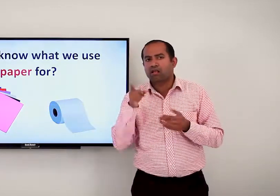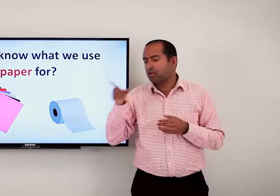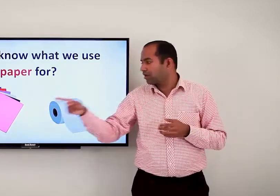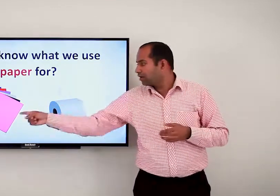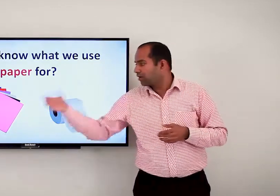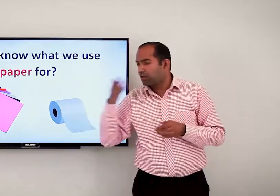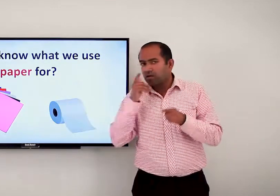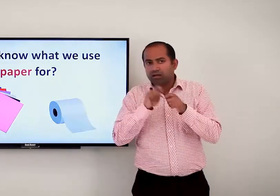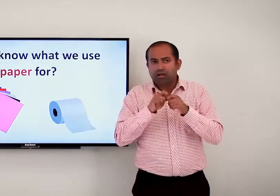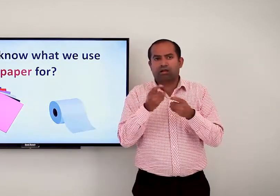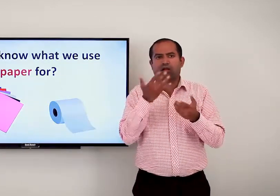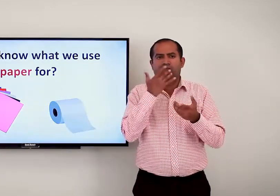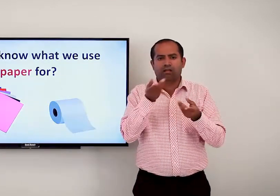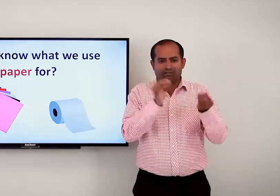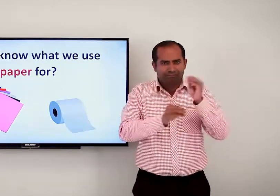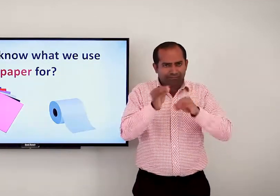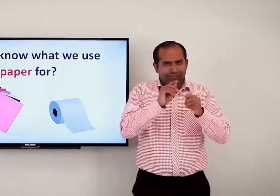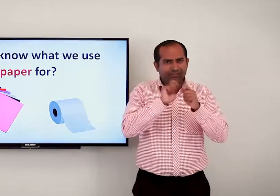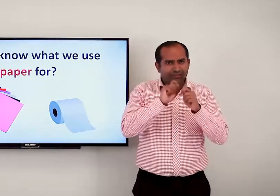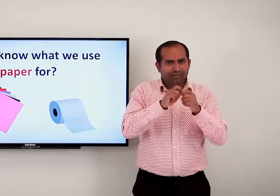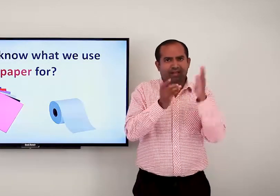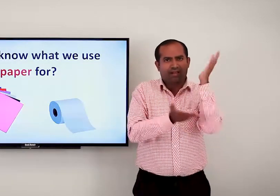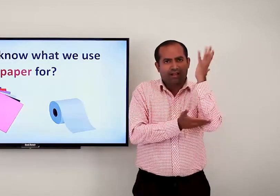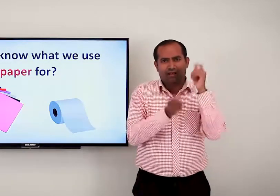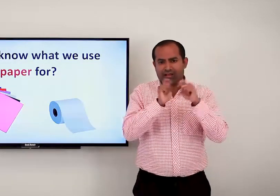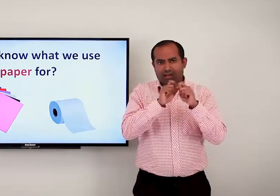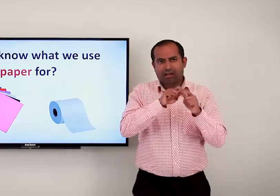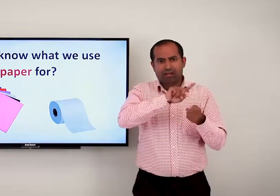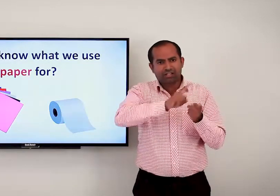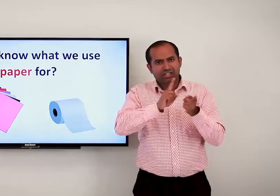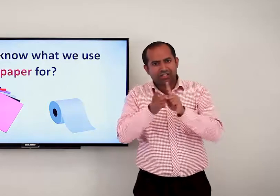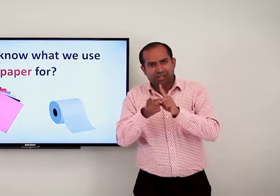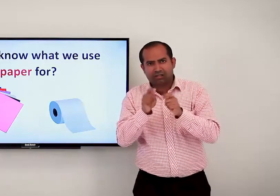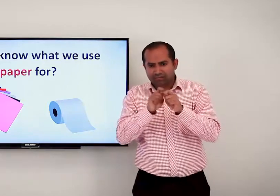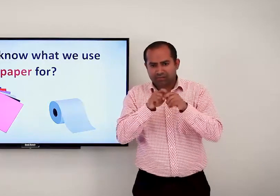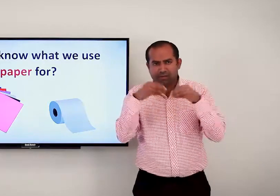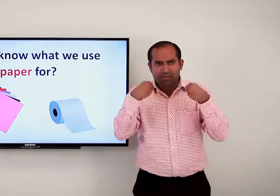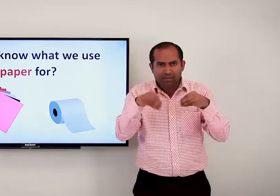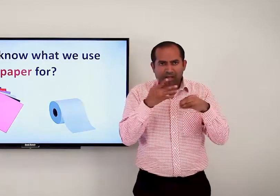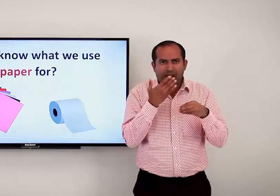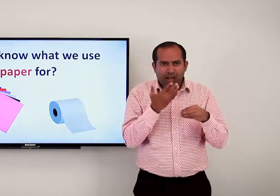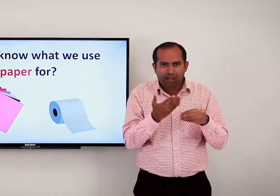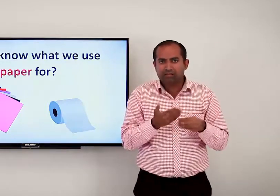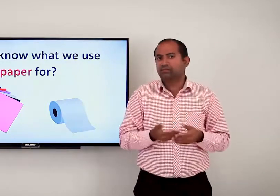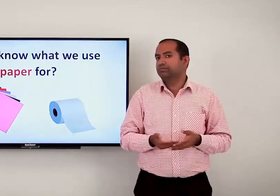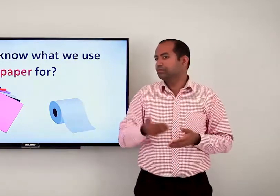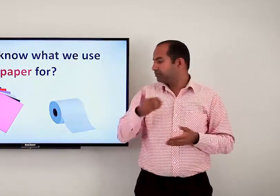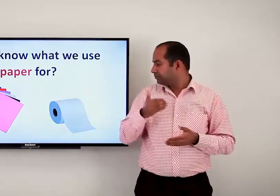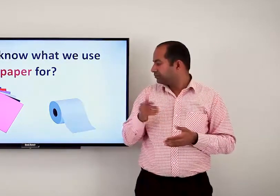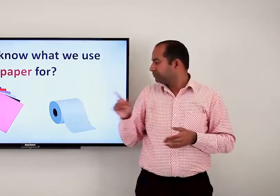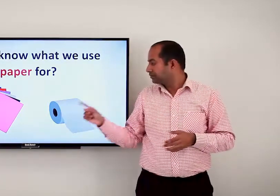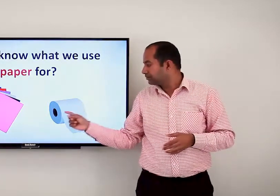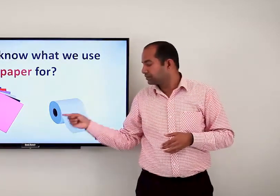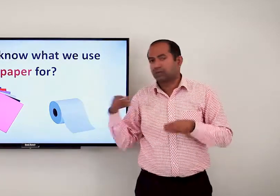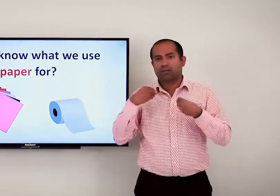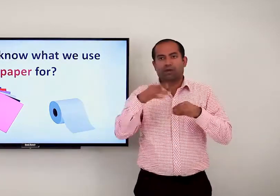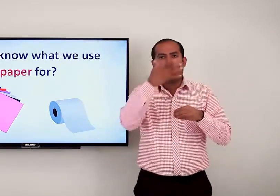برنگے کاغذ مصوری کے لیے استعمال ہوتے ہیں، یہ درخت کی لکڑی سے حاصل ہوتے ہیں، اور